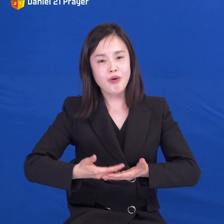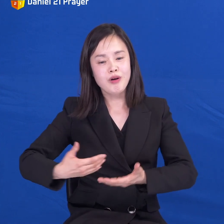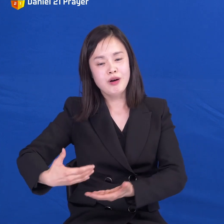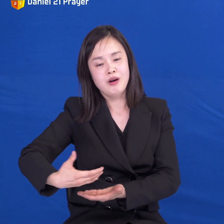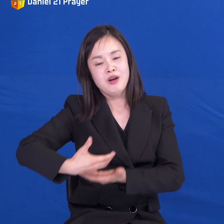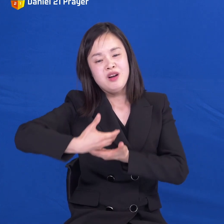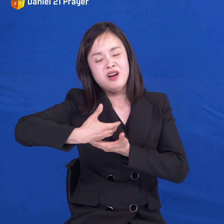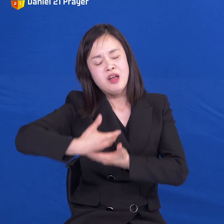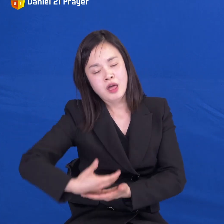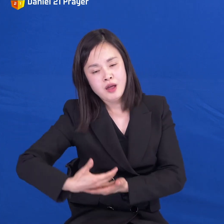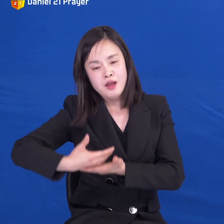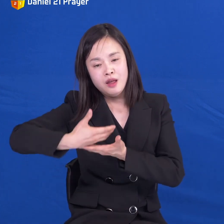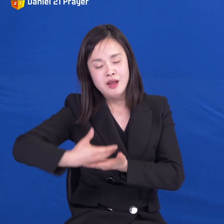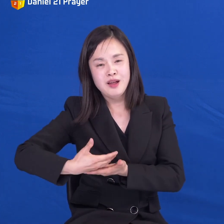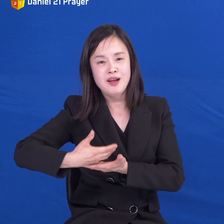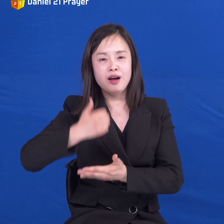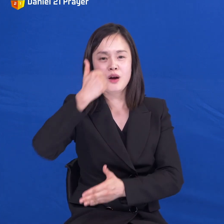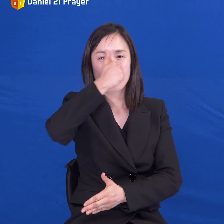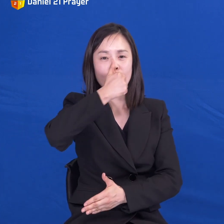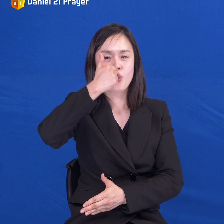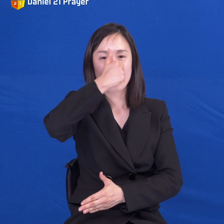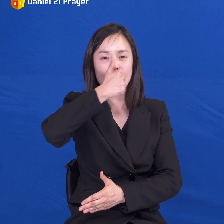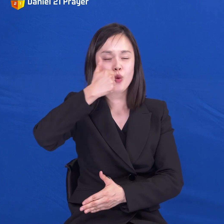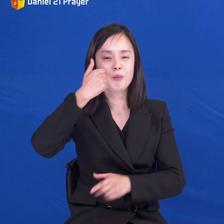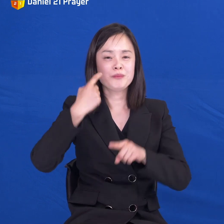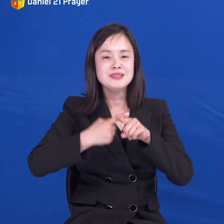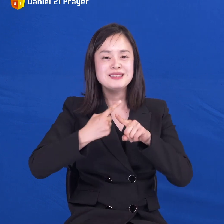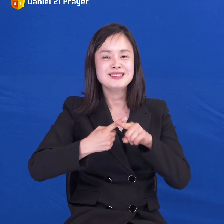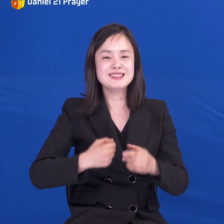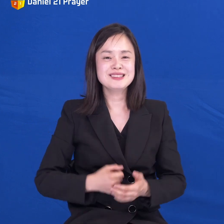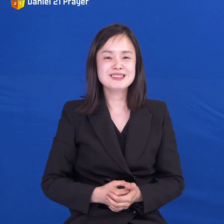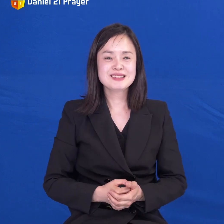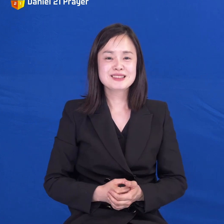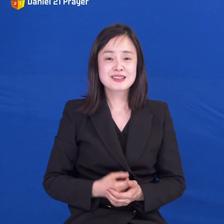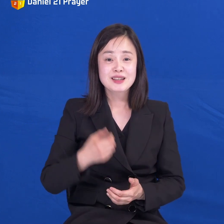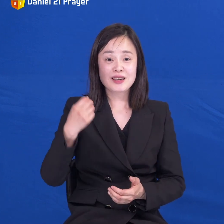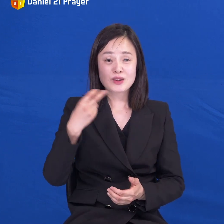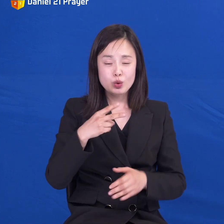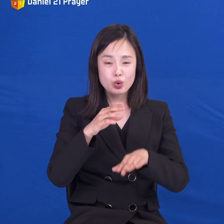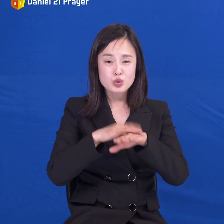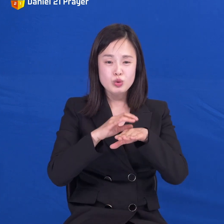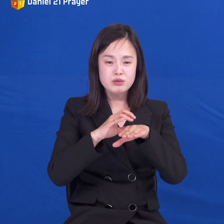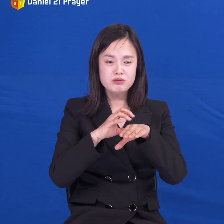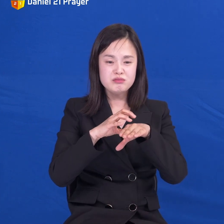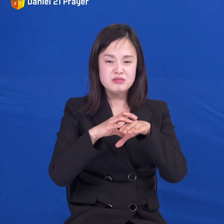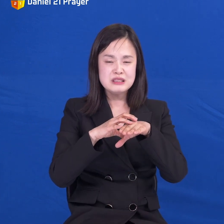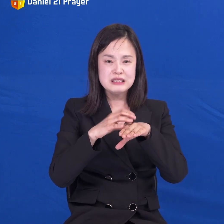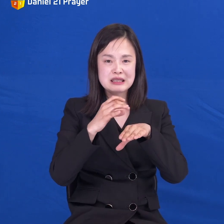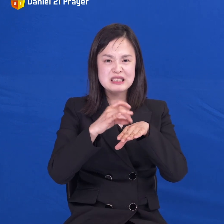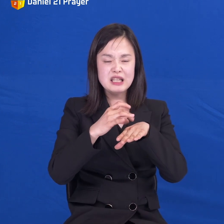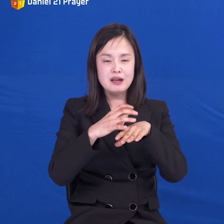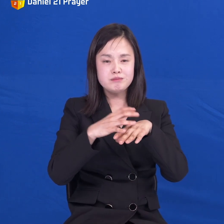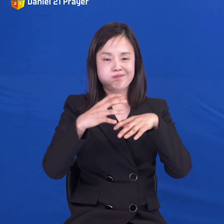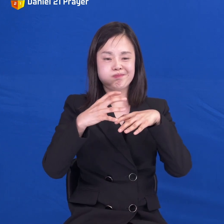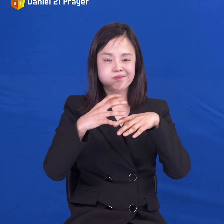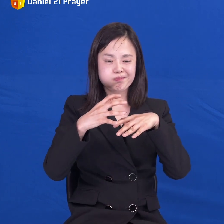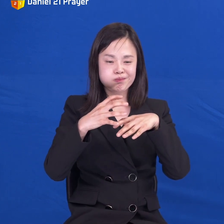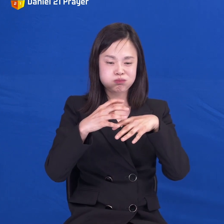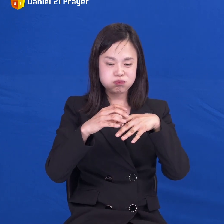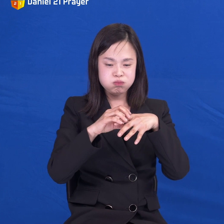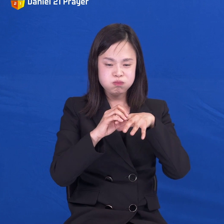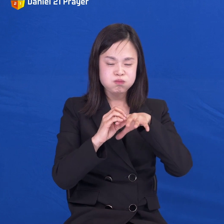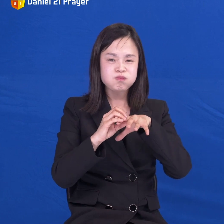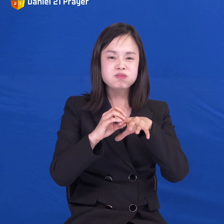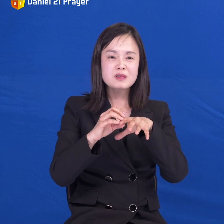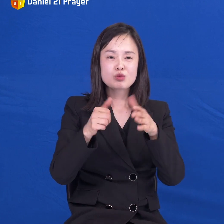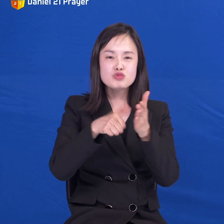곰탱이입니다. 또 손이 너무 살이 쪄서 물건을 잡지를 못합니다. 사람 구실을 못할 것 같아요.